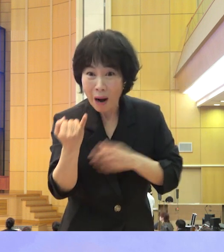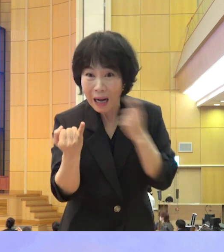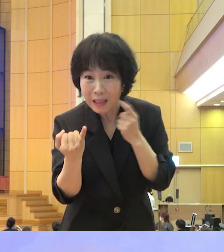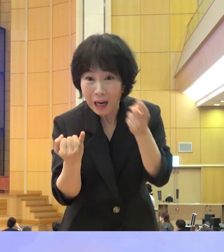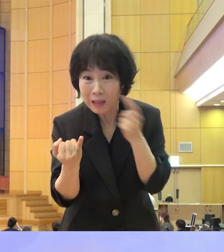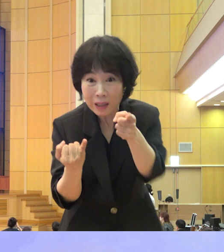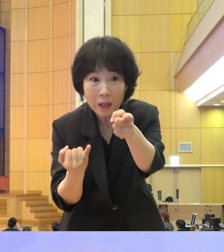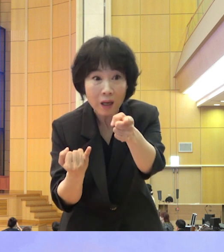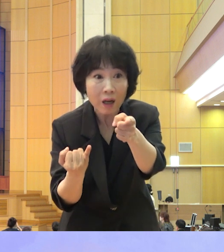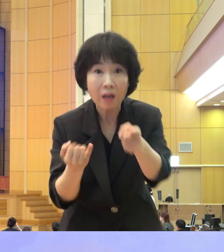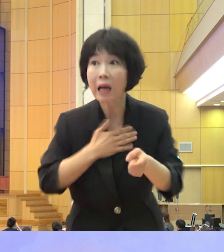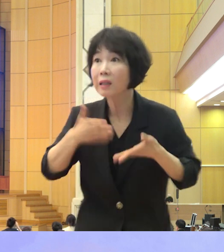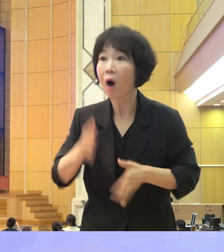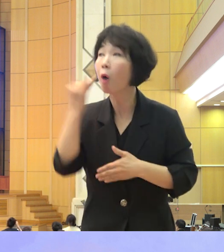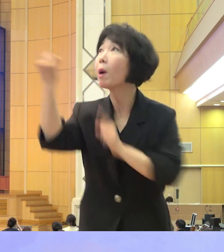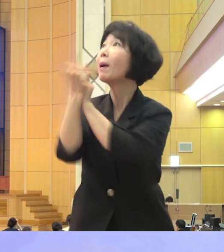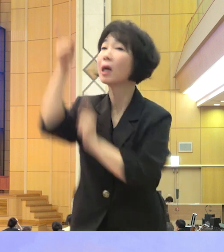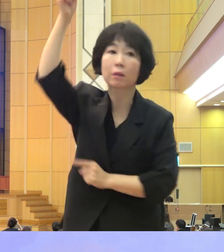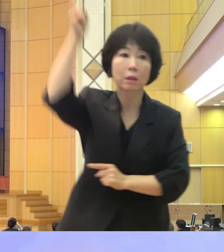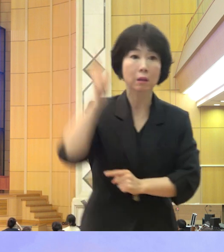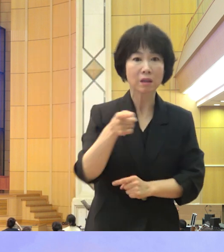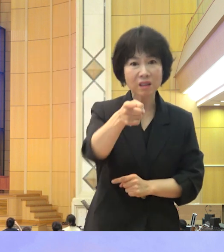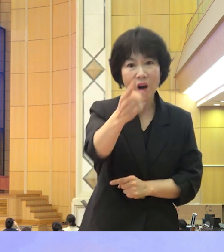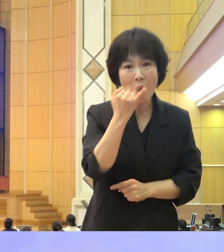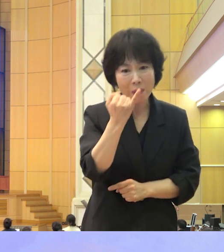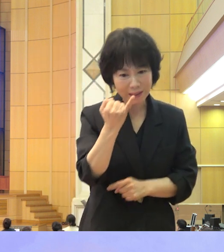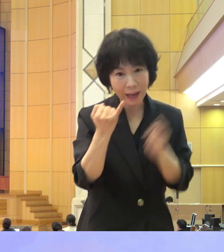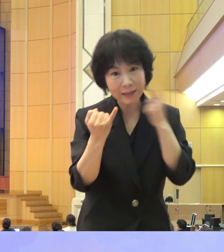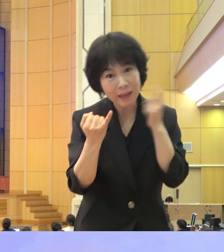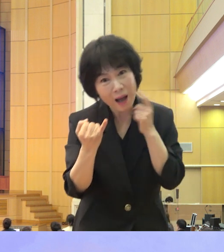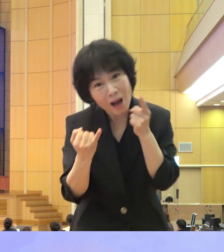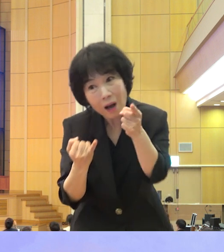놓고 아버지를 놓고 나를 낳아준 어머니를 만났다는 거예요.